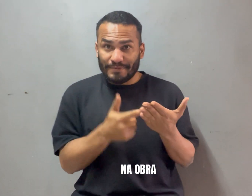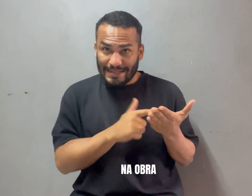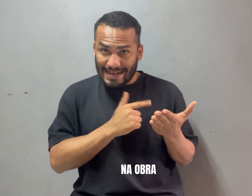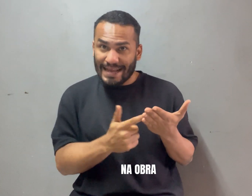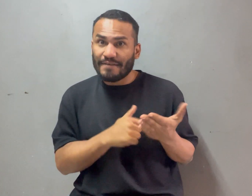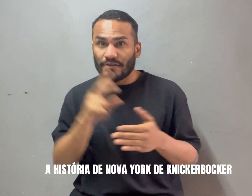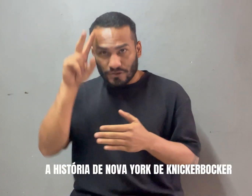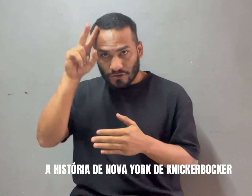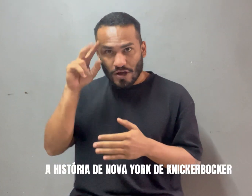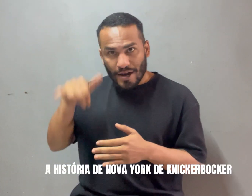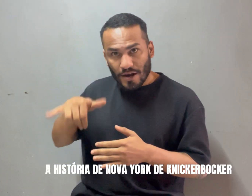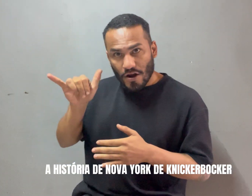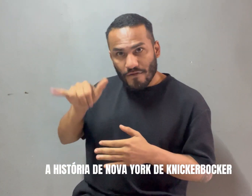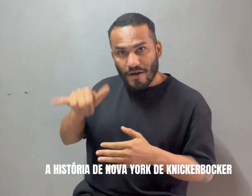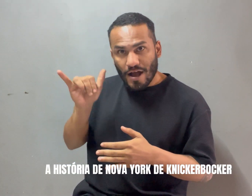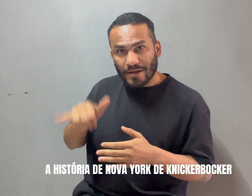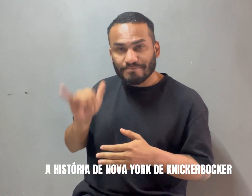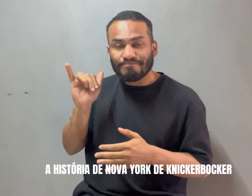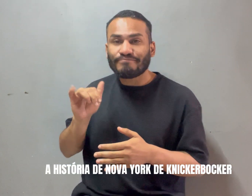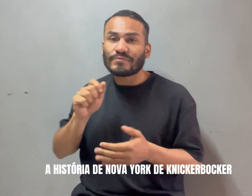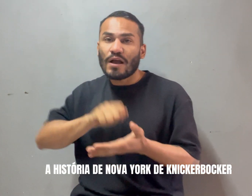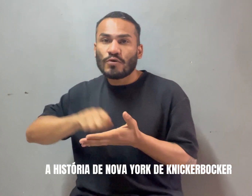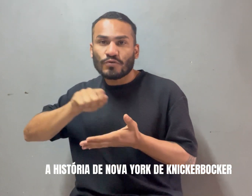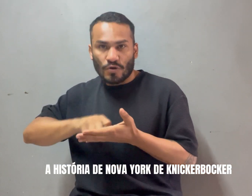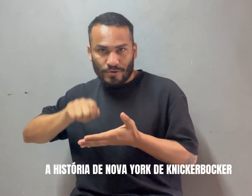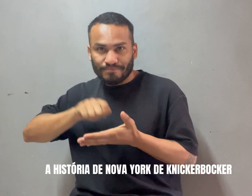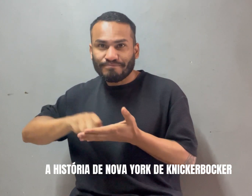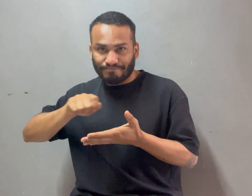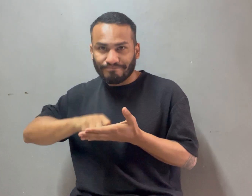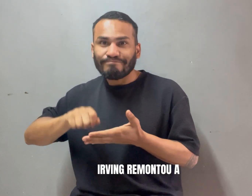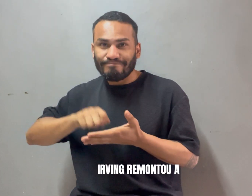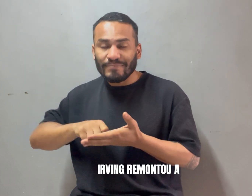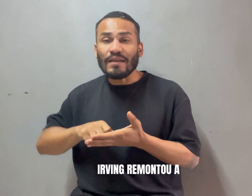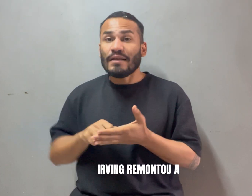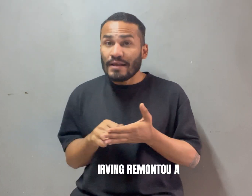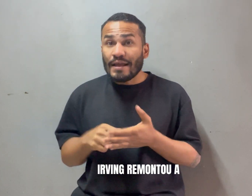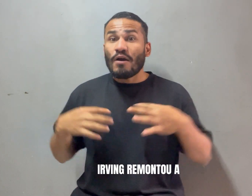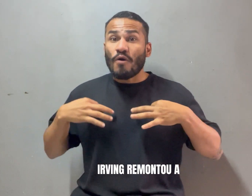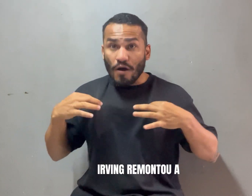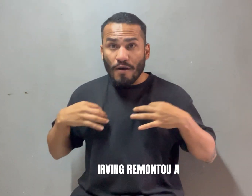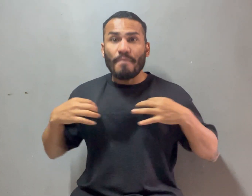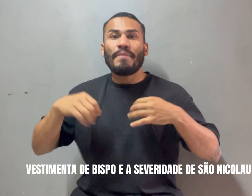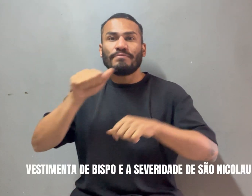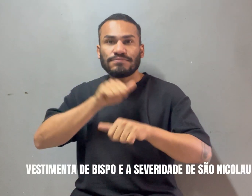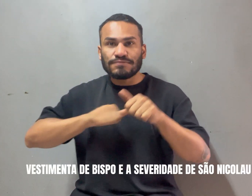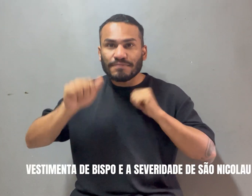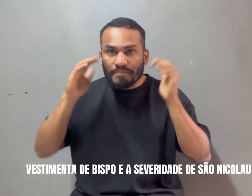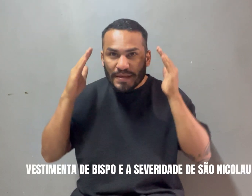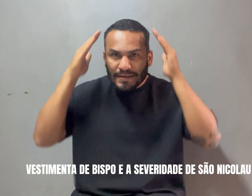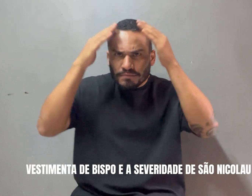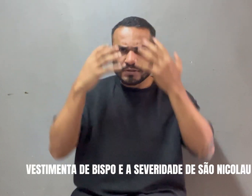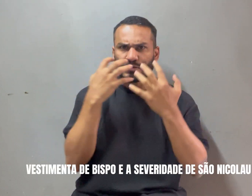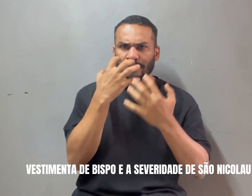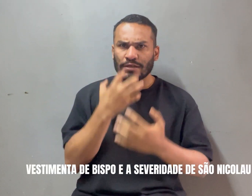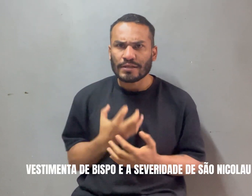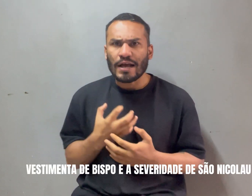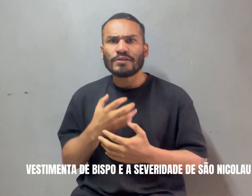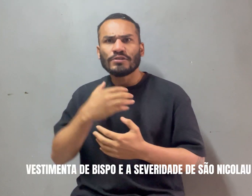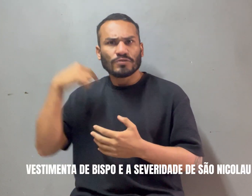obra A História de Nova York, de Knickerbocker, Irving remontou a vestimenta de bispo e a severidade de